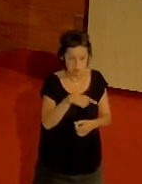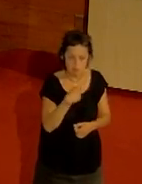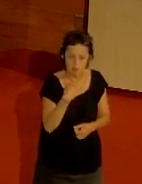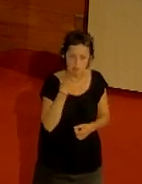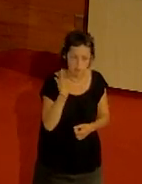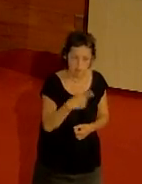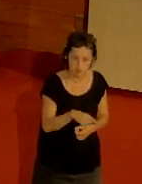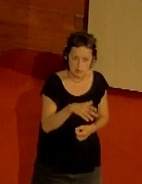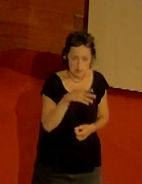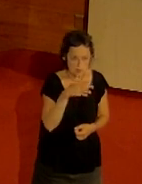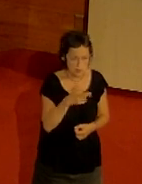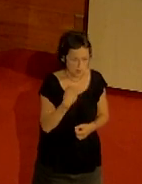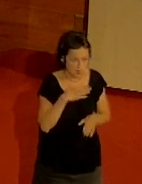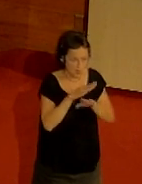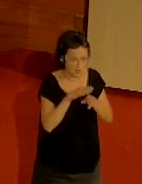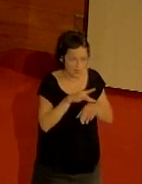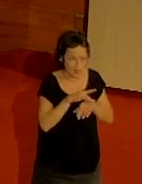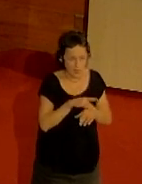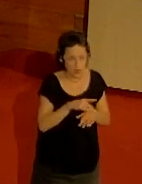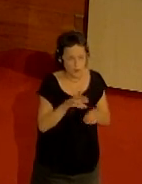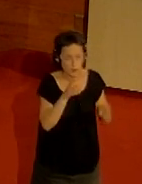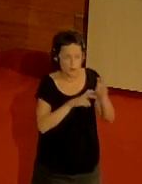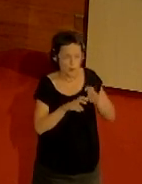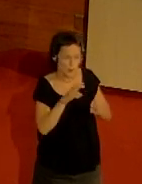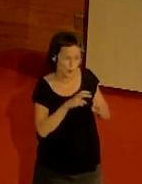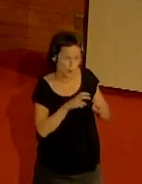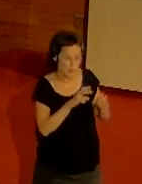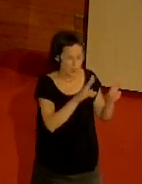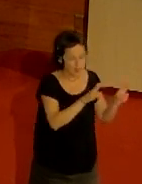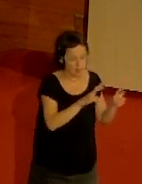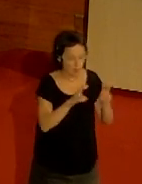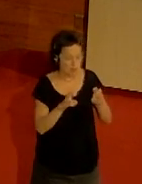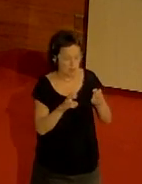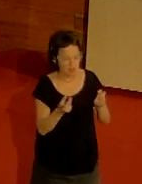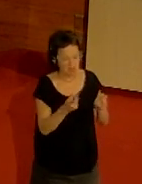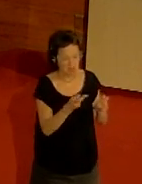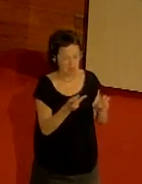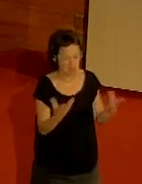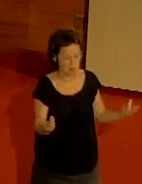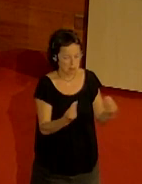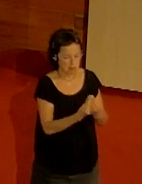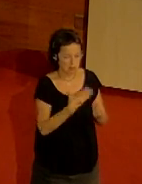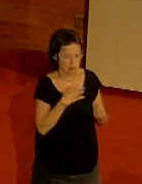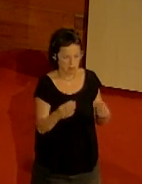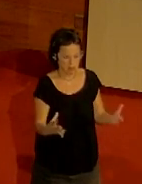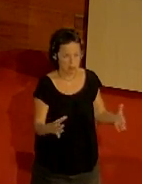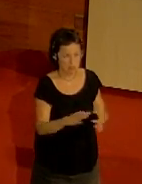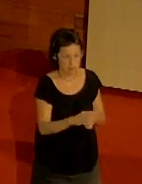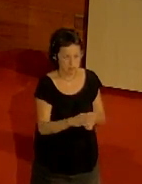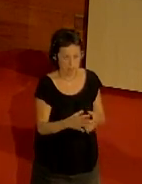en la escaleta buscan la relación temática, que case bien una cosa con la otra, entonces esto casa. Bueno, pues no siempre casa,